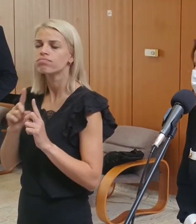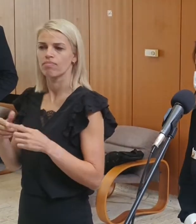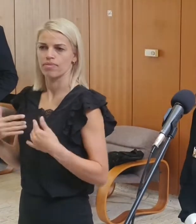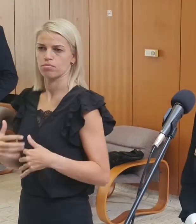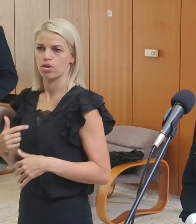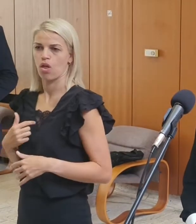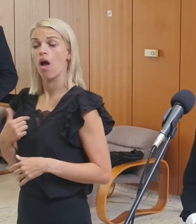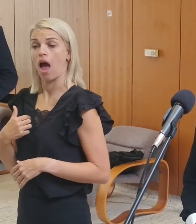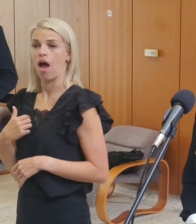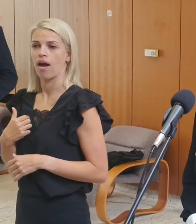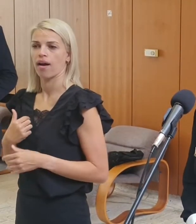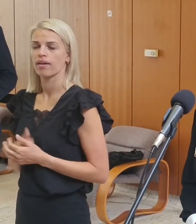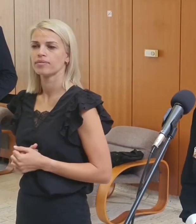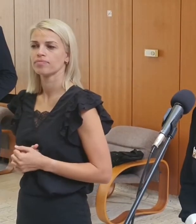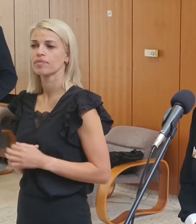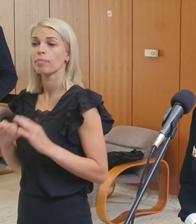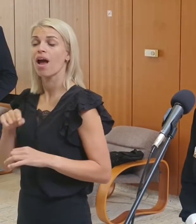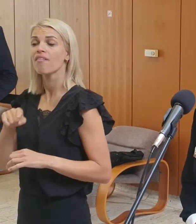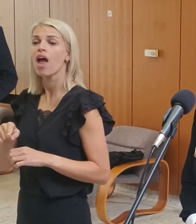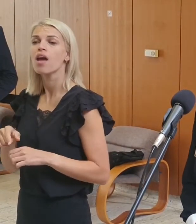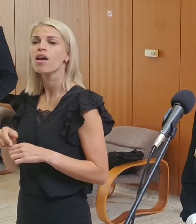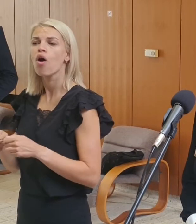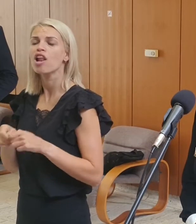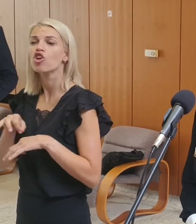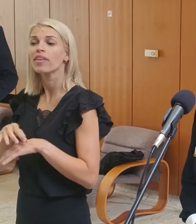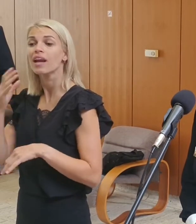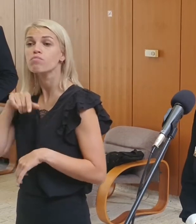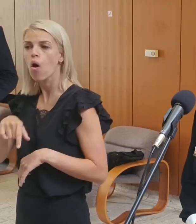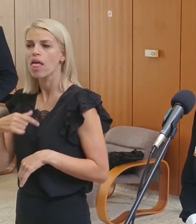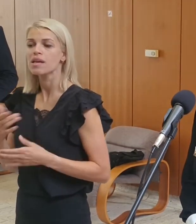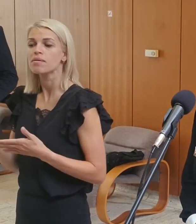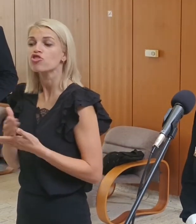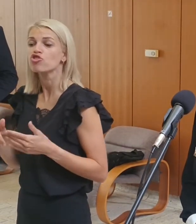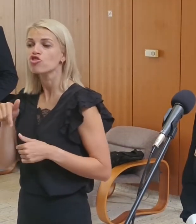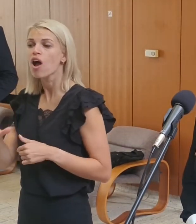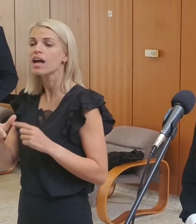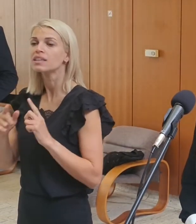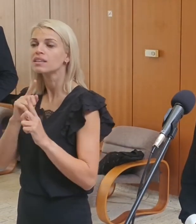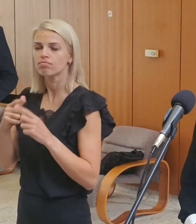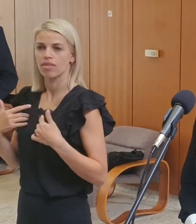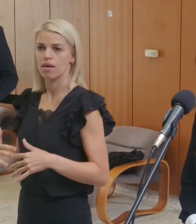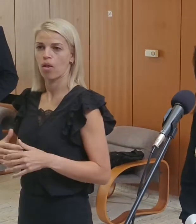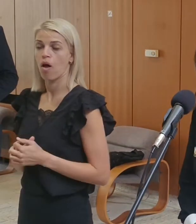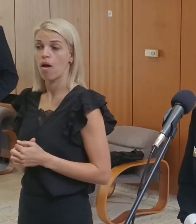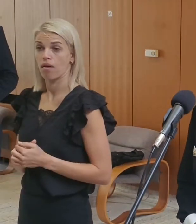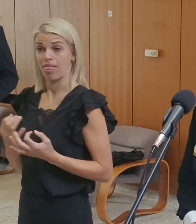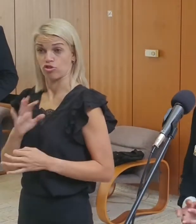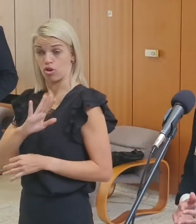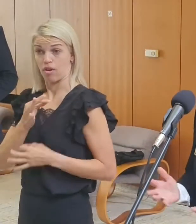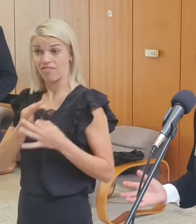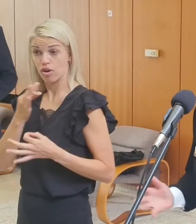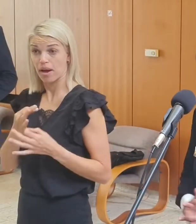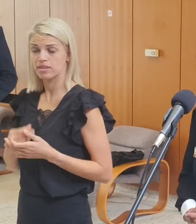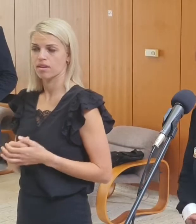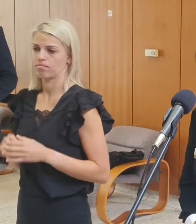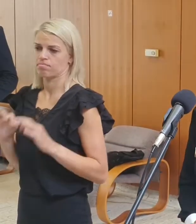lídri. Nebola som na tej časti, kde boli koaliční lídri. Ani nemáte sprostredkovanie informácie? Určite, aj keby som mala, nebudem hovoriť